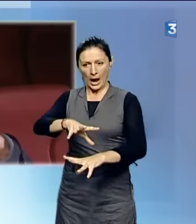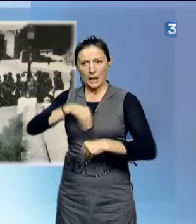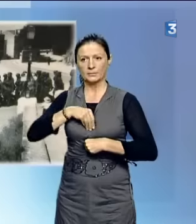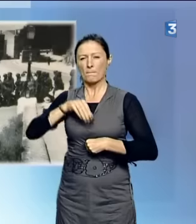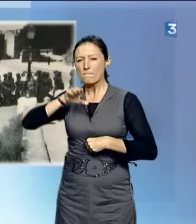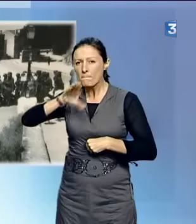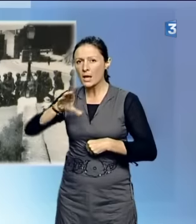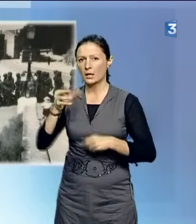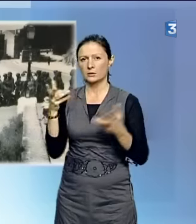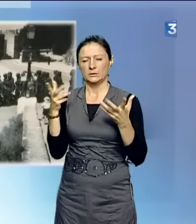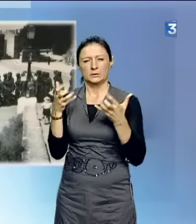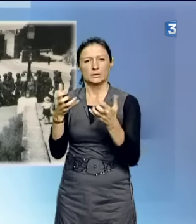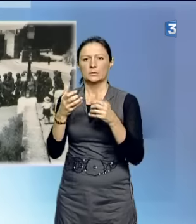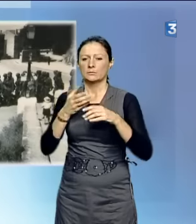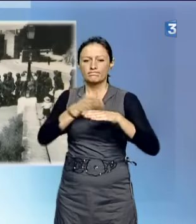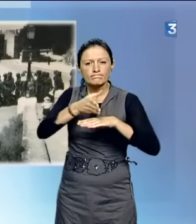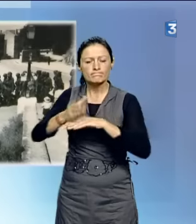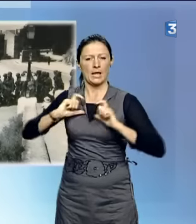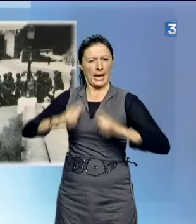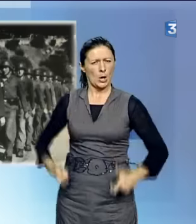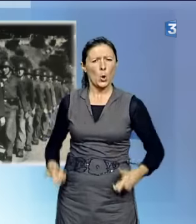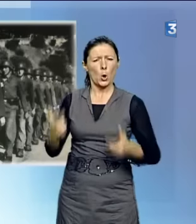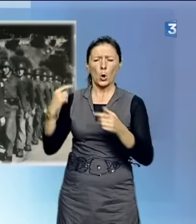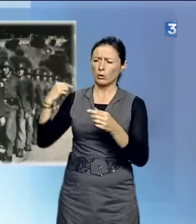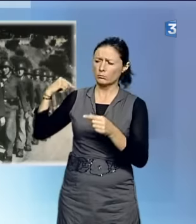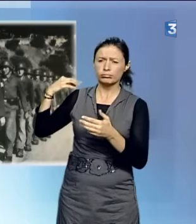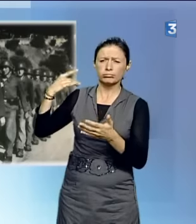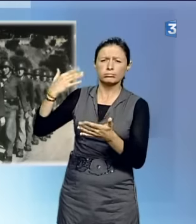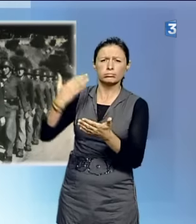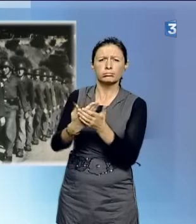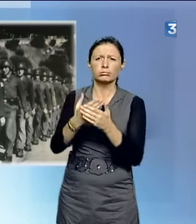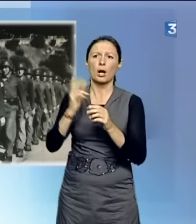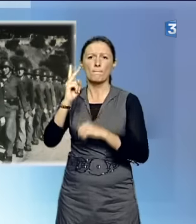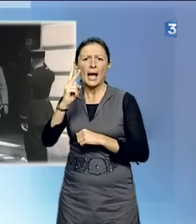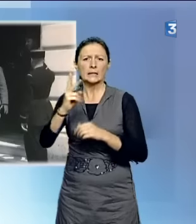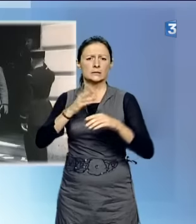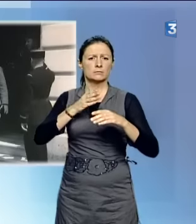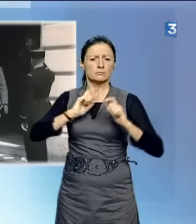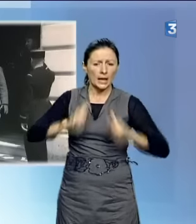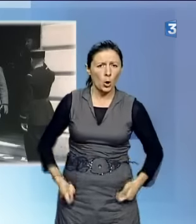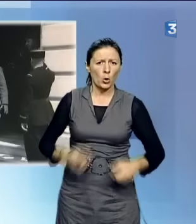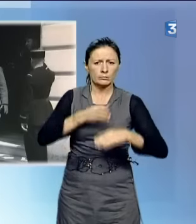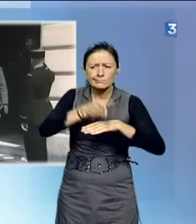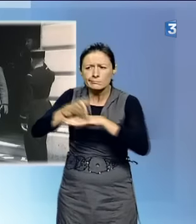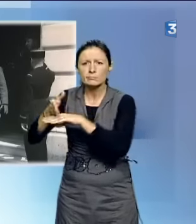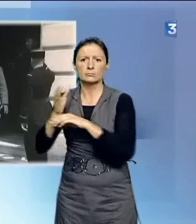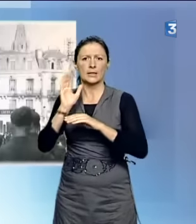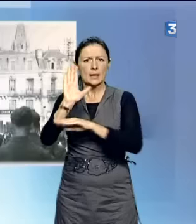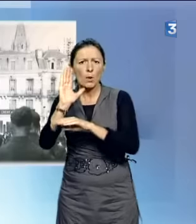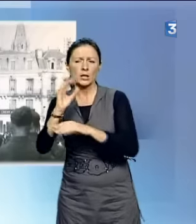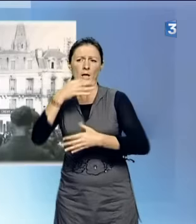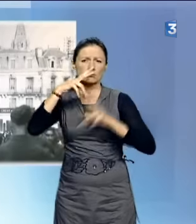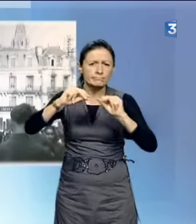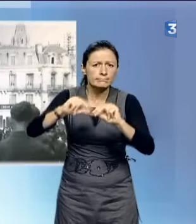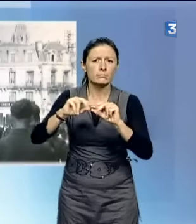dans les écoles. Je fais énormément de témoignages à Paris et un peu dans toute la France pour que les gens